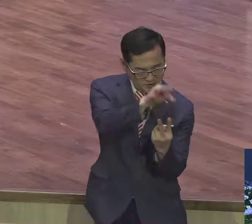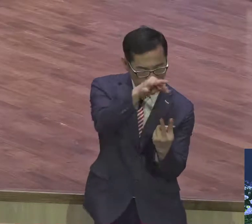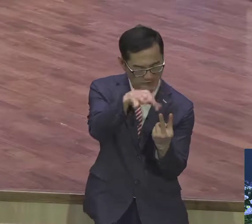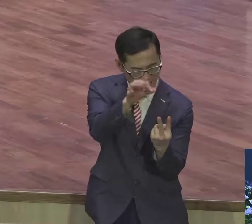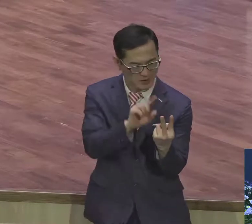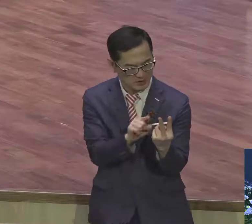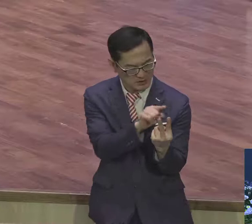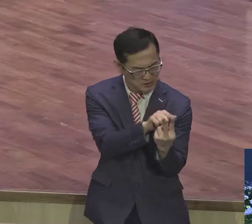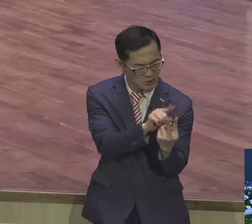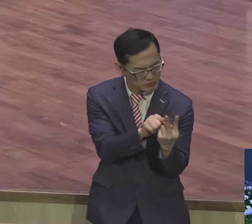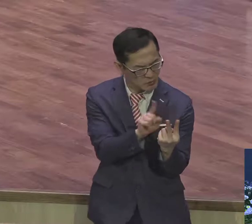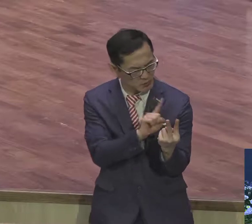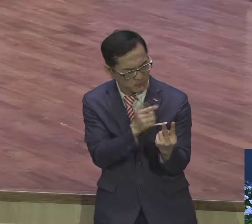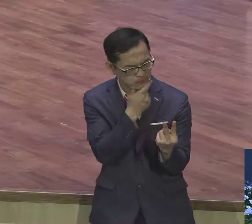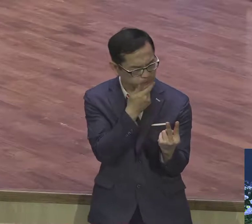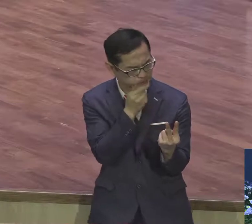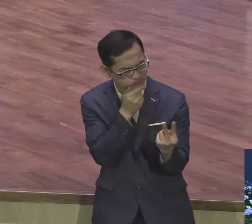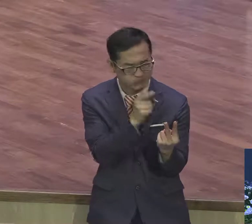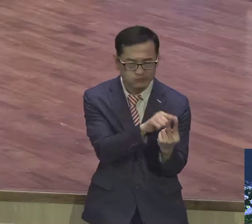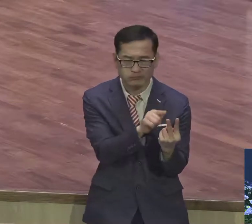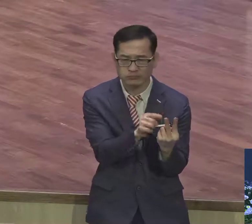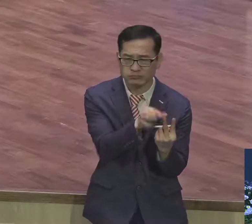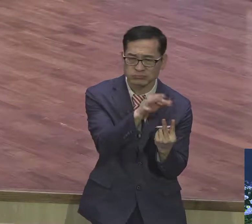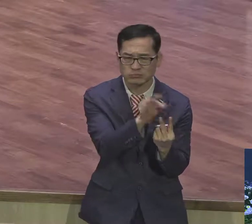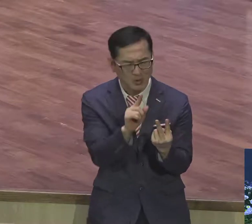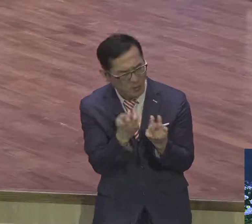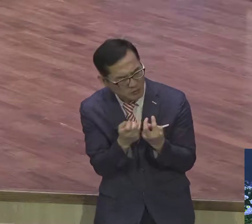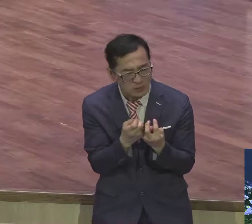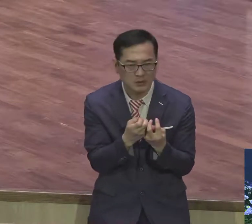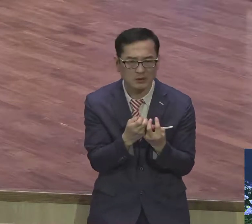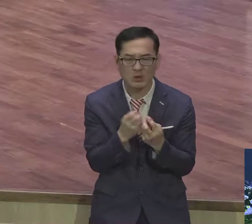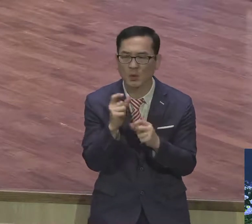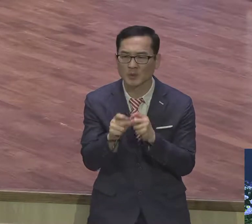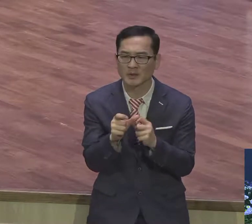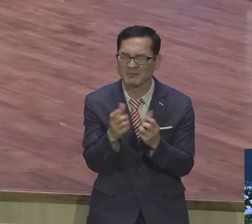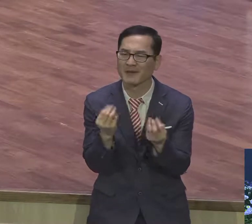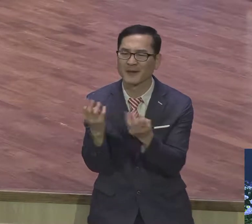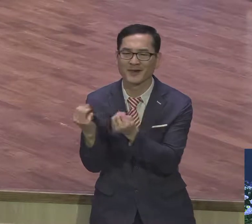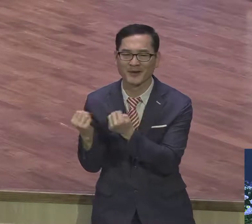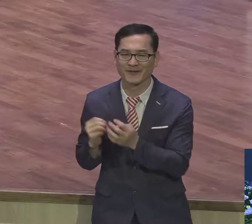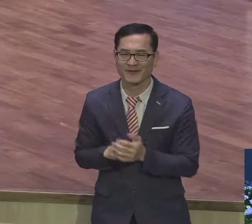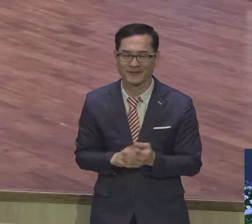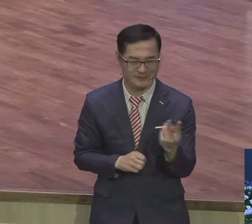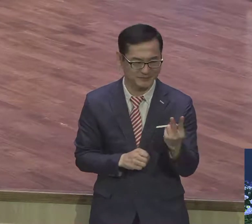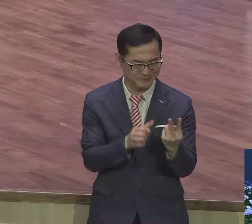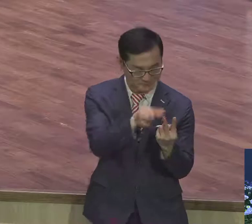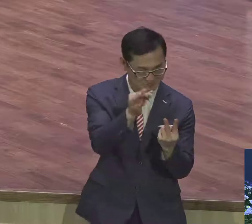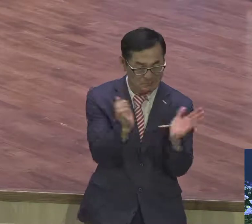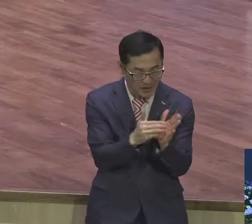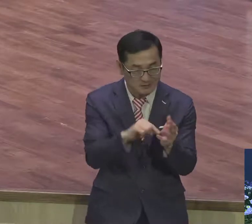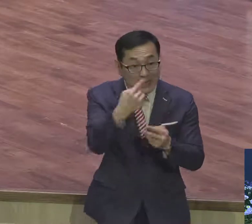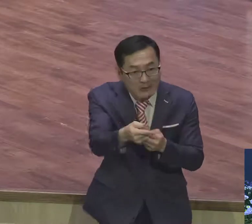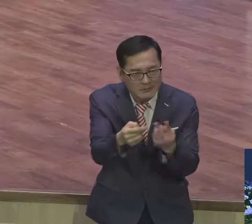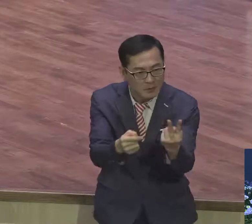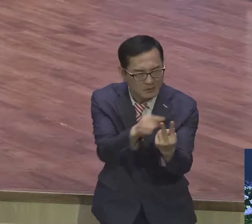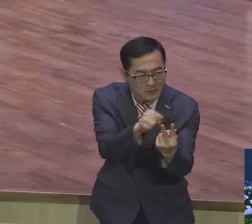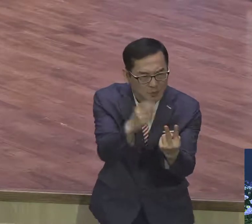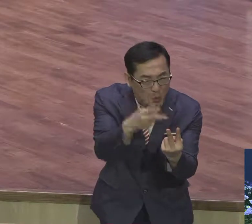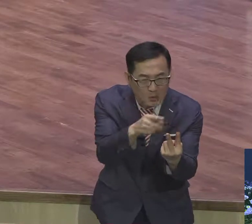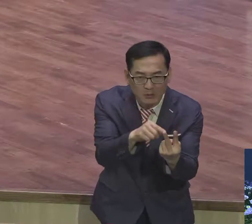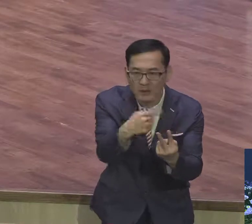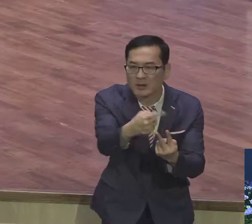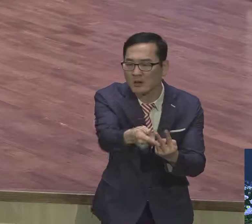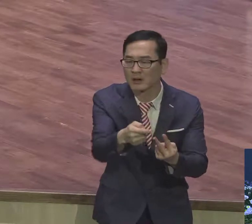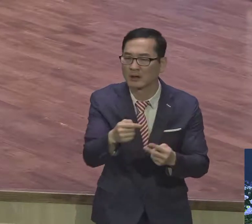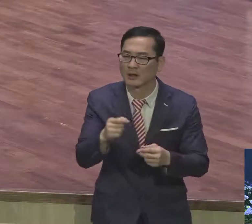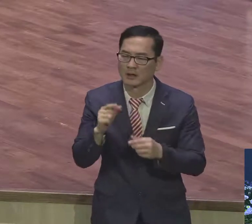갈등할 수 있는 요소들이 많아요 오늘 본문을 보면요 사도 바울 여기에서 영적 원칙을